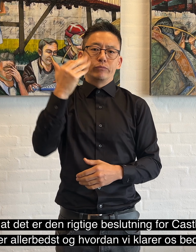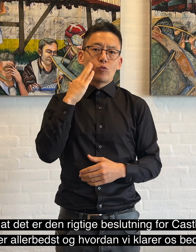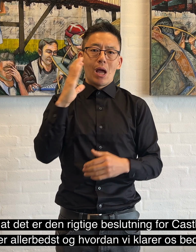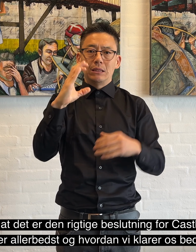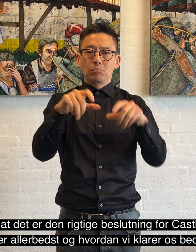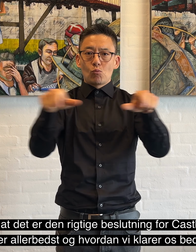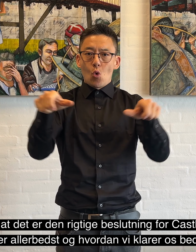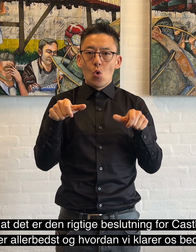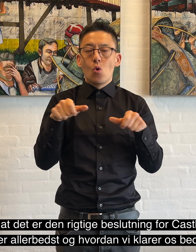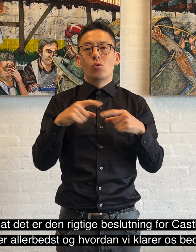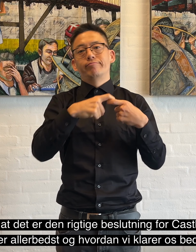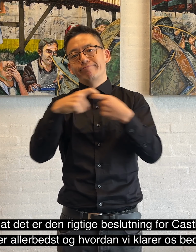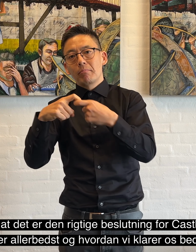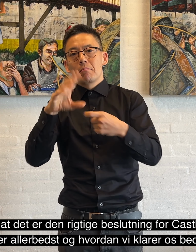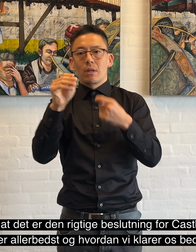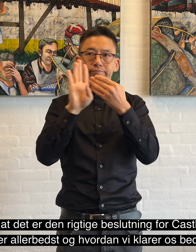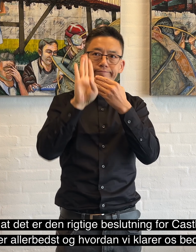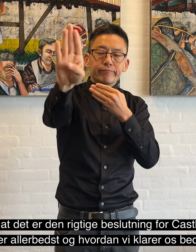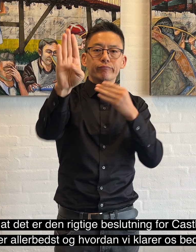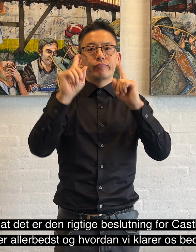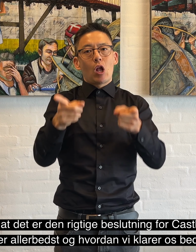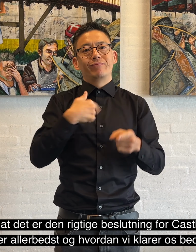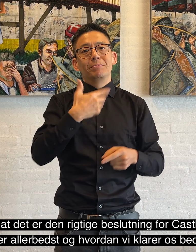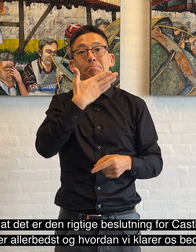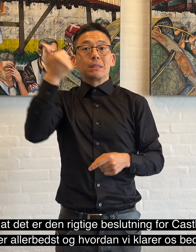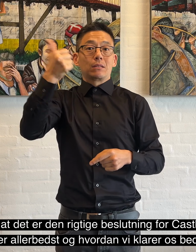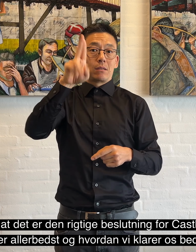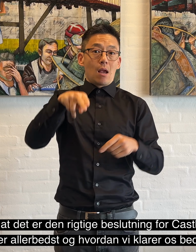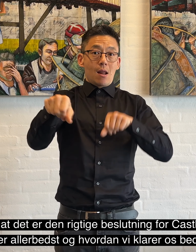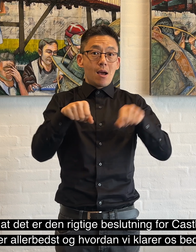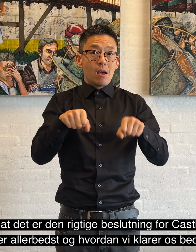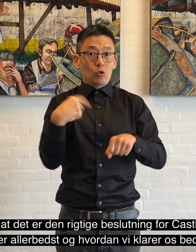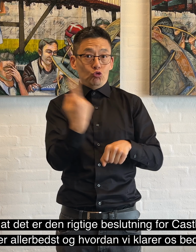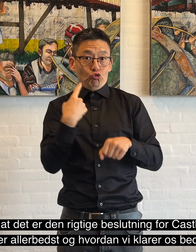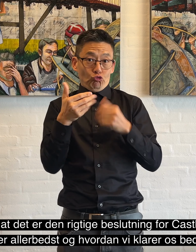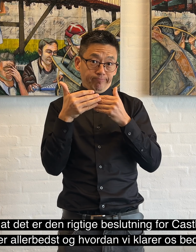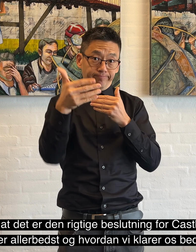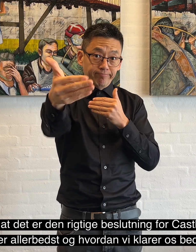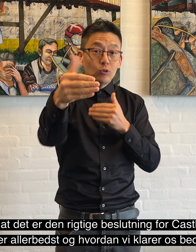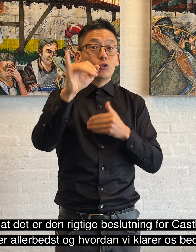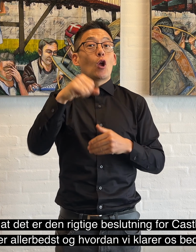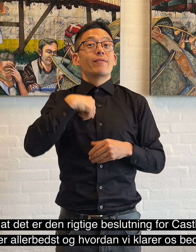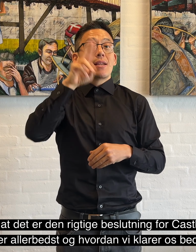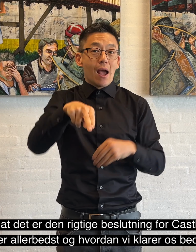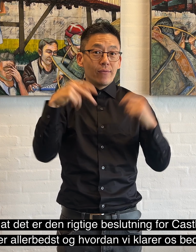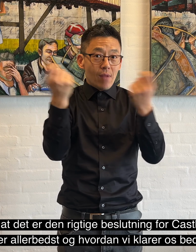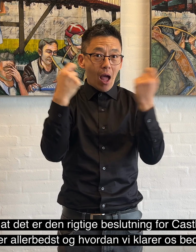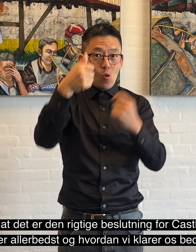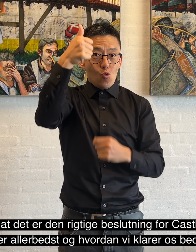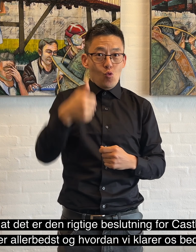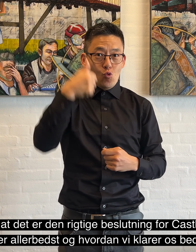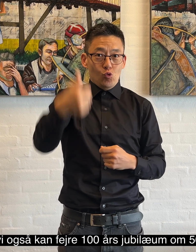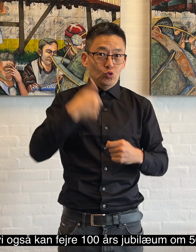helt sikre på, at det er den rigtige beslutning for Kaspergaard, når vi skal se på, hvad der er allerbedst, og hvordan vi klarer os bedst i fremtiden.